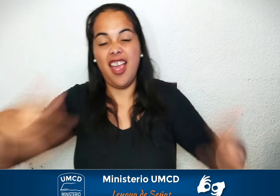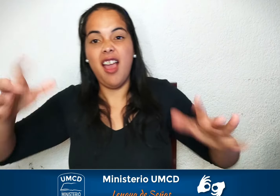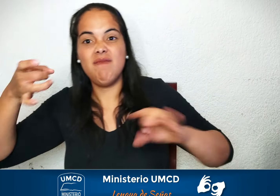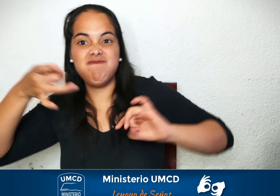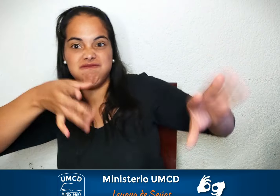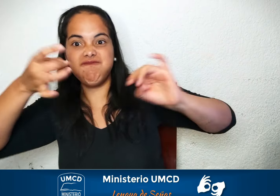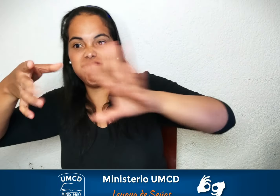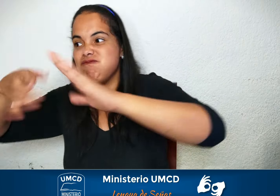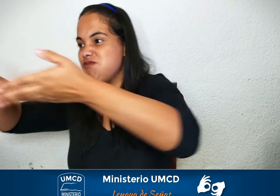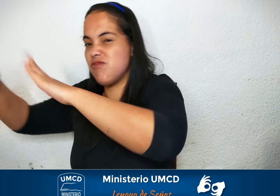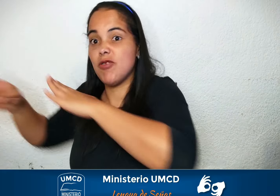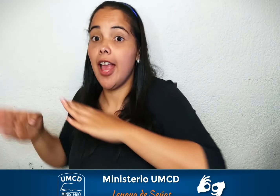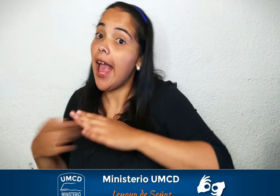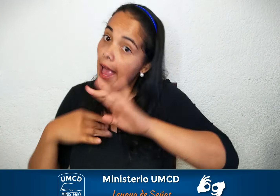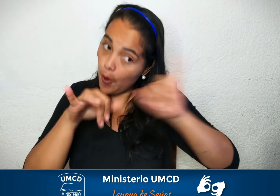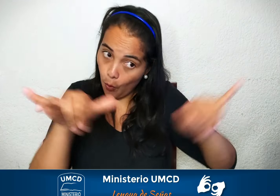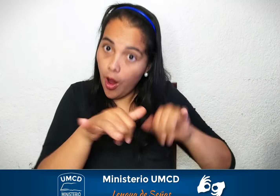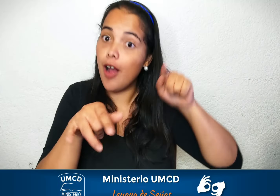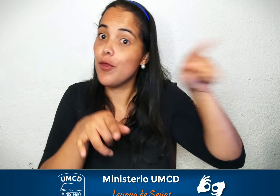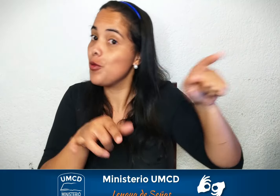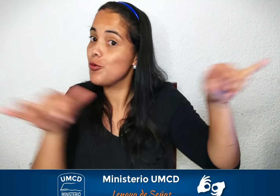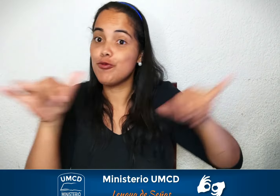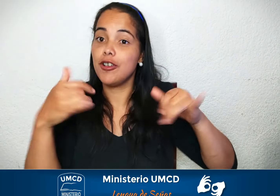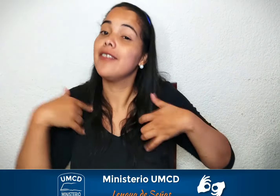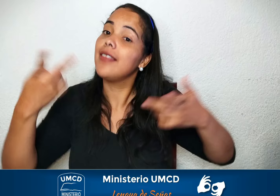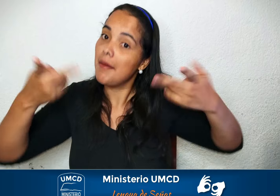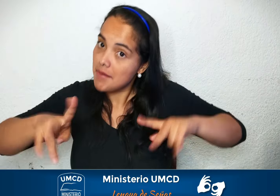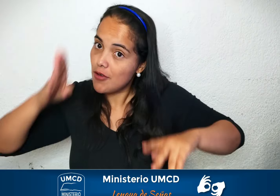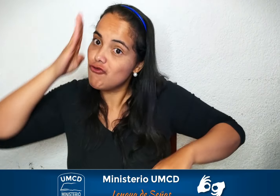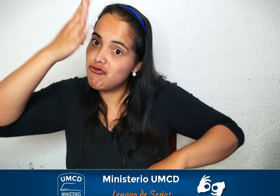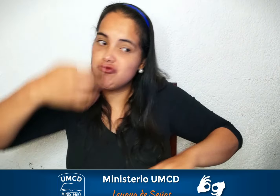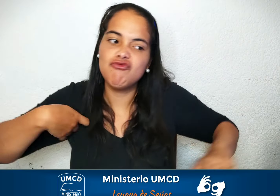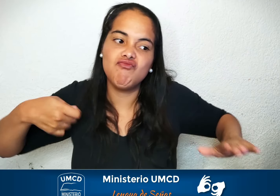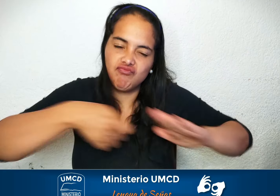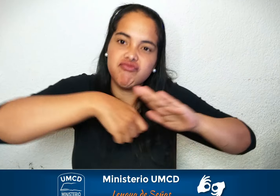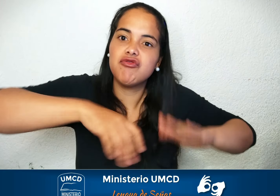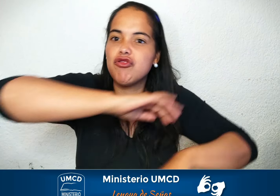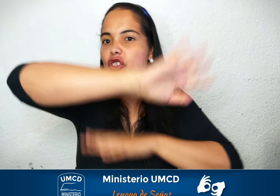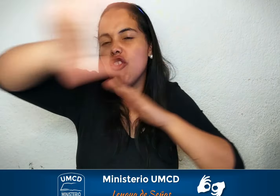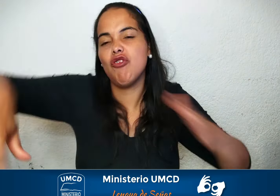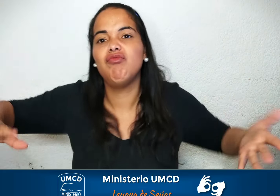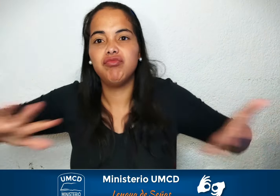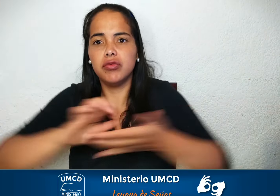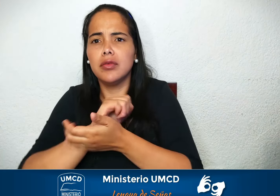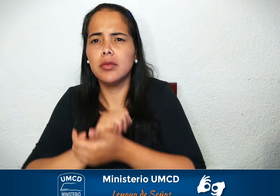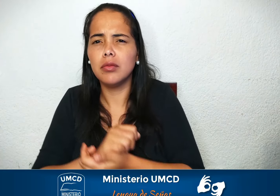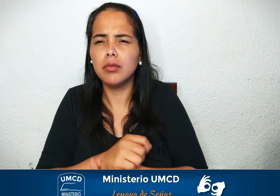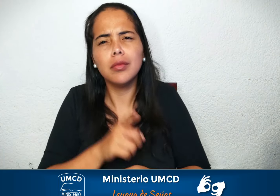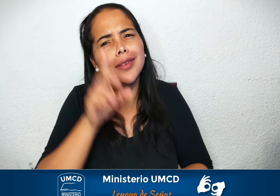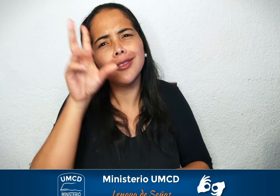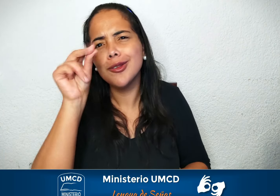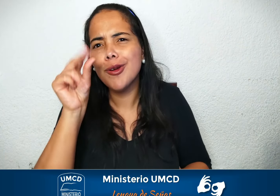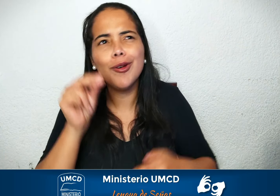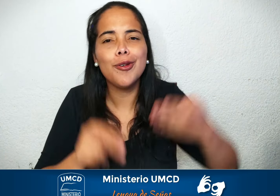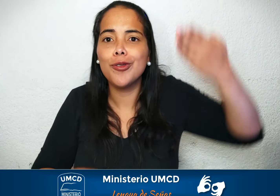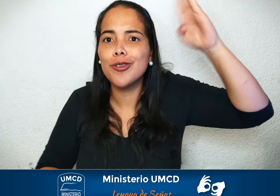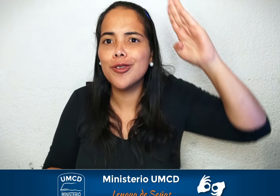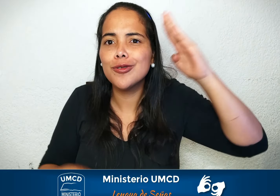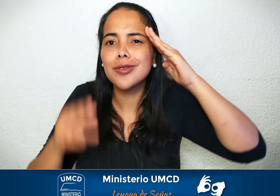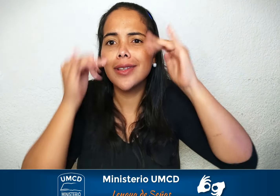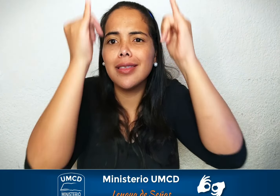que entendiera que no tenía nada que hacer frente al poderío asirio, la verdad es que Dios tiene un